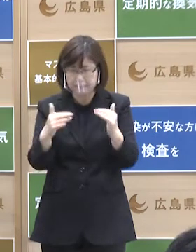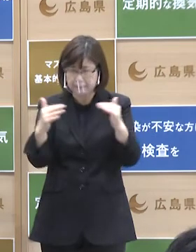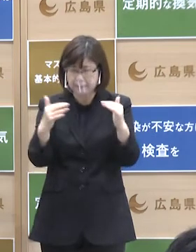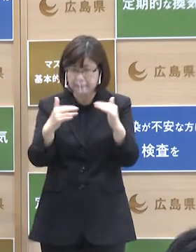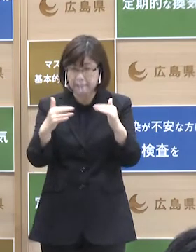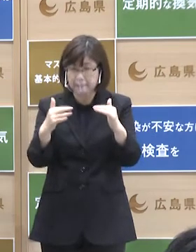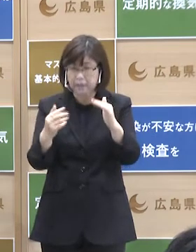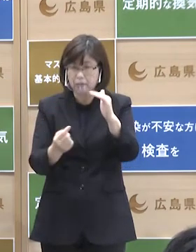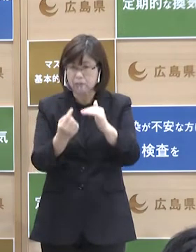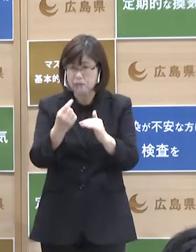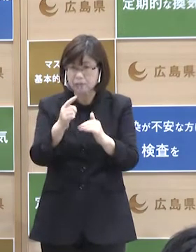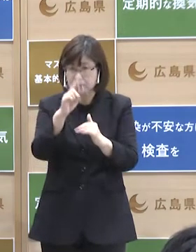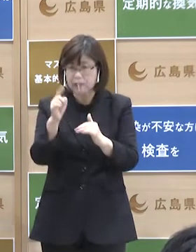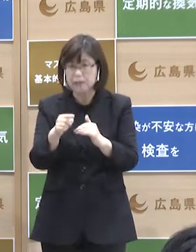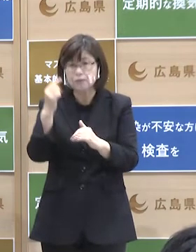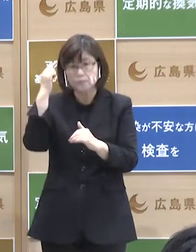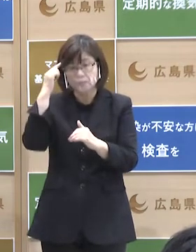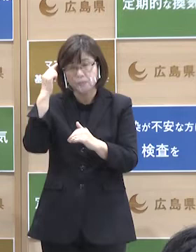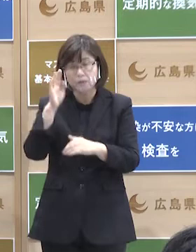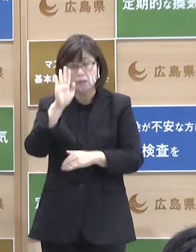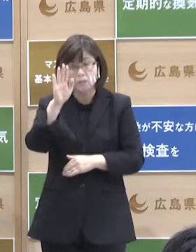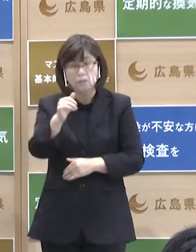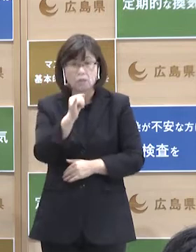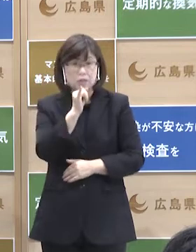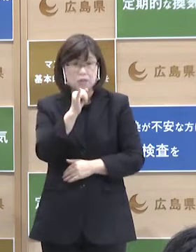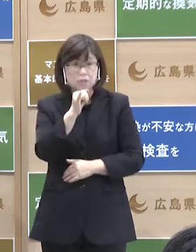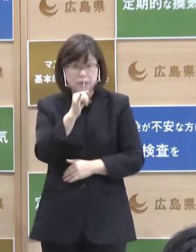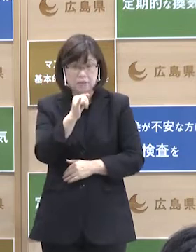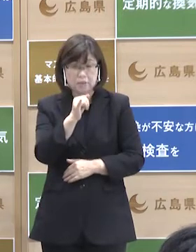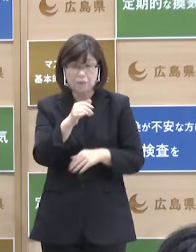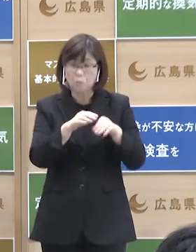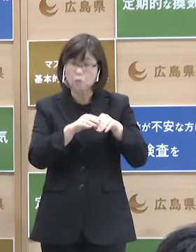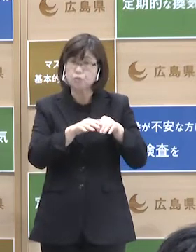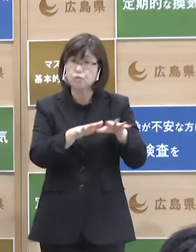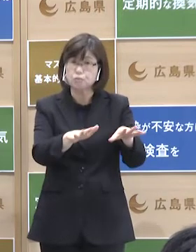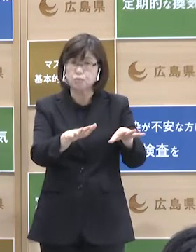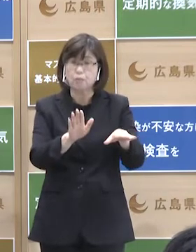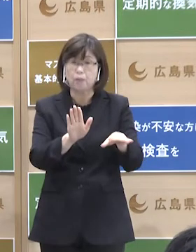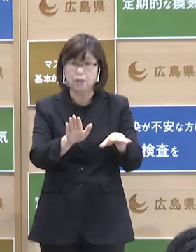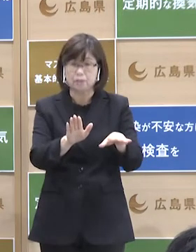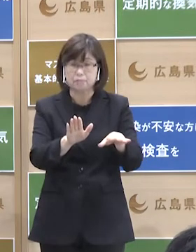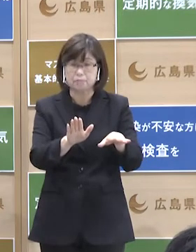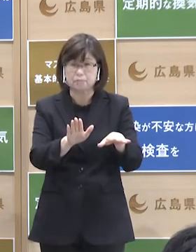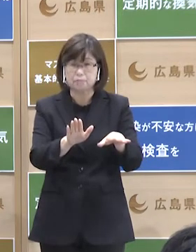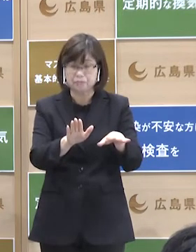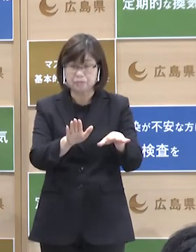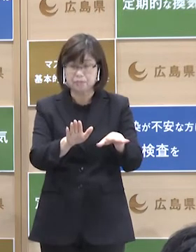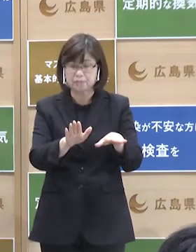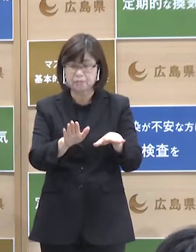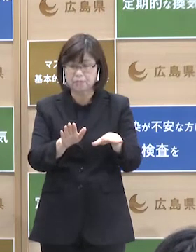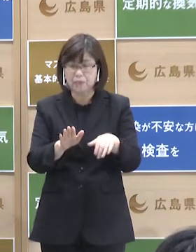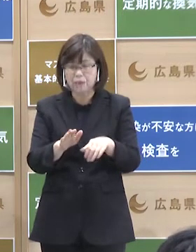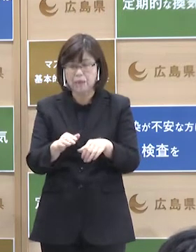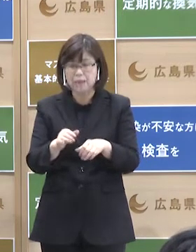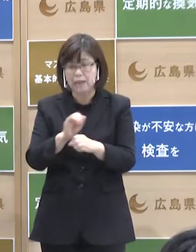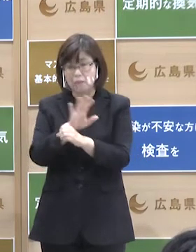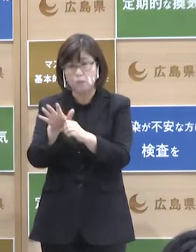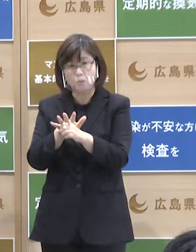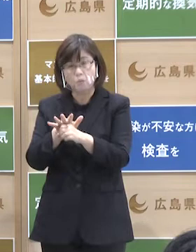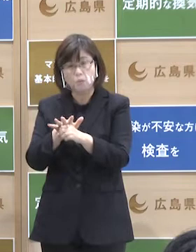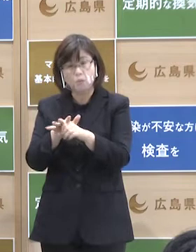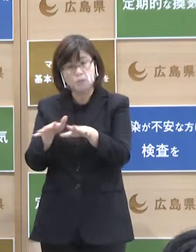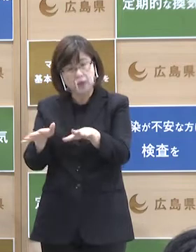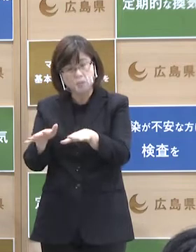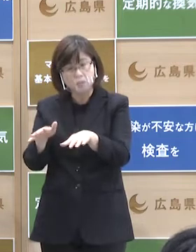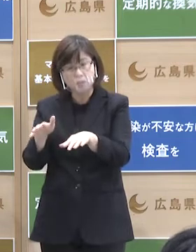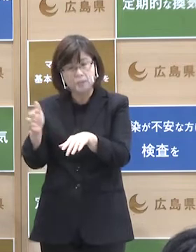ザともう流行が言われてますけれども、第8波とかそういったことを見据えて